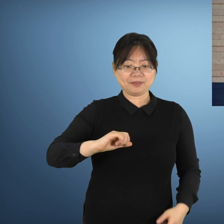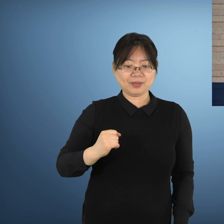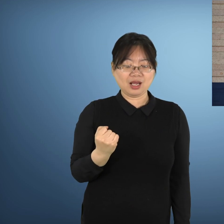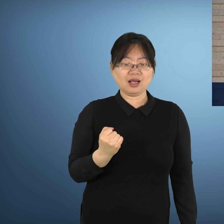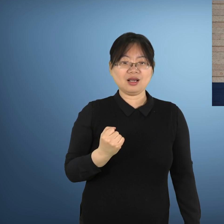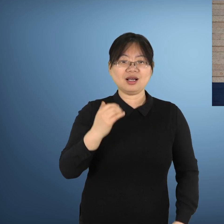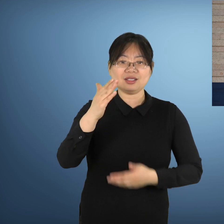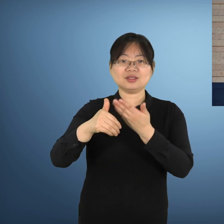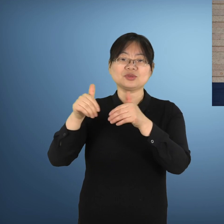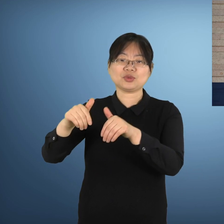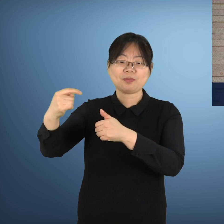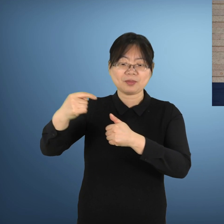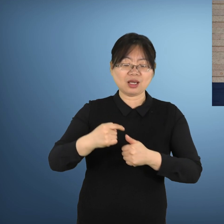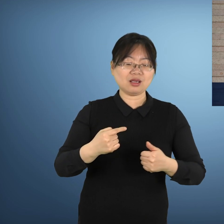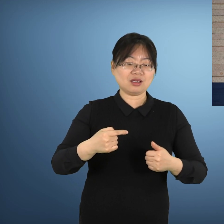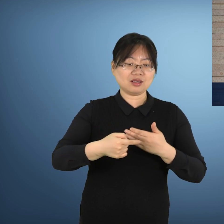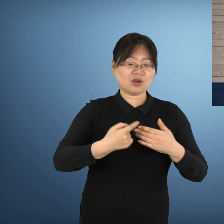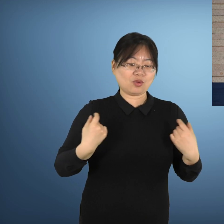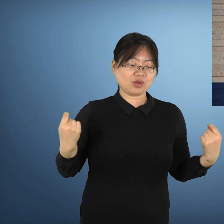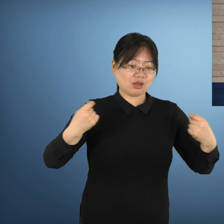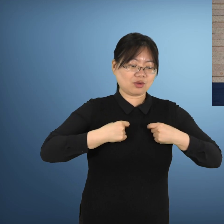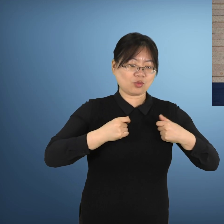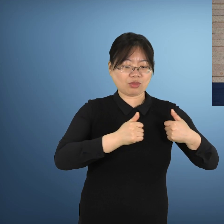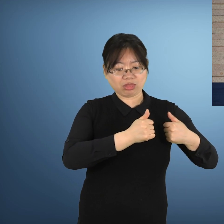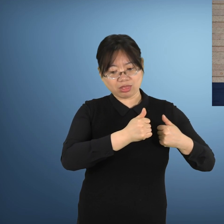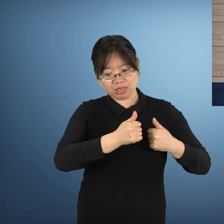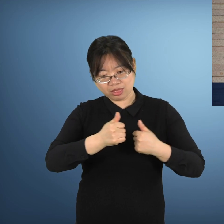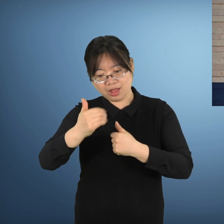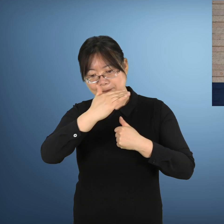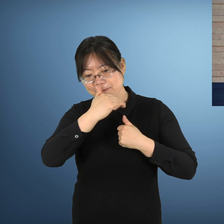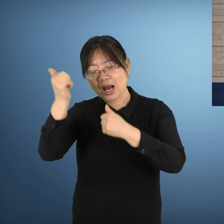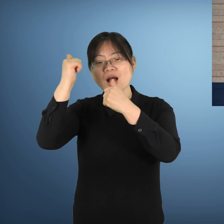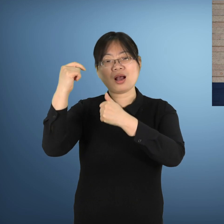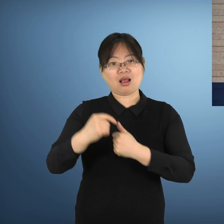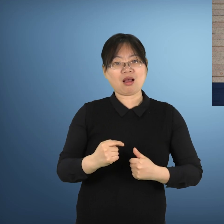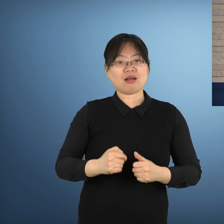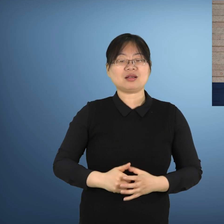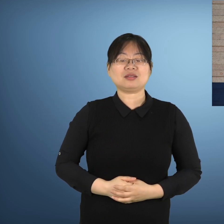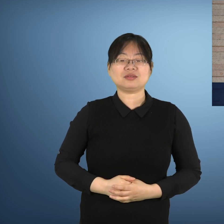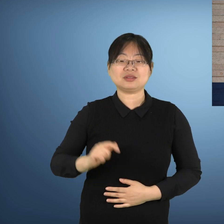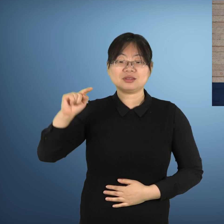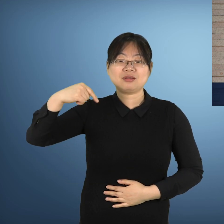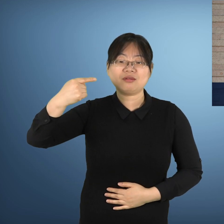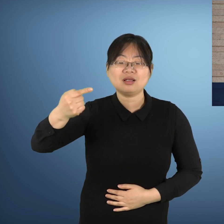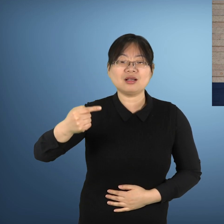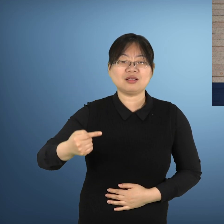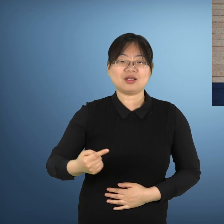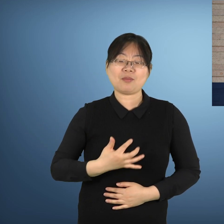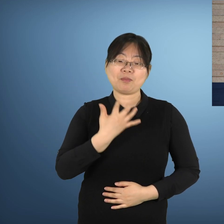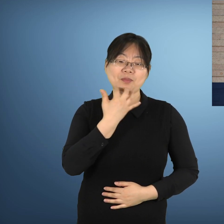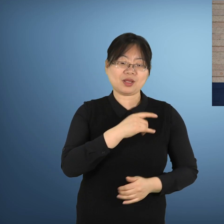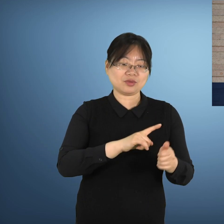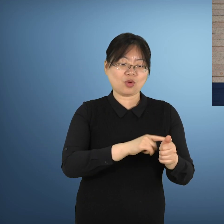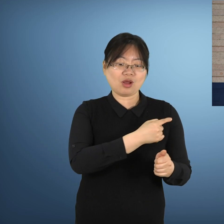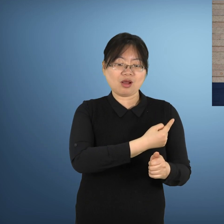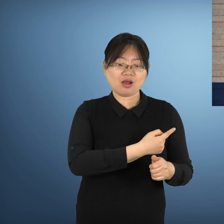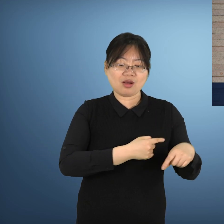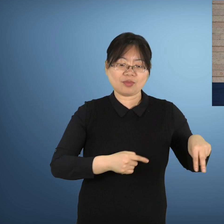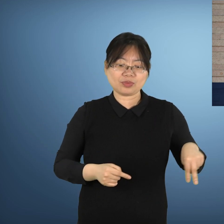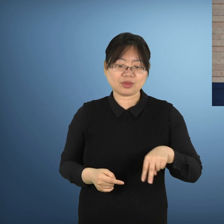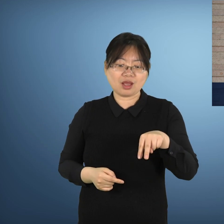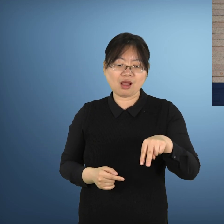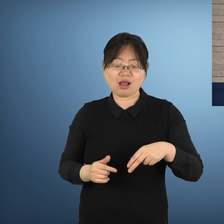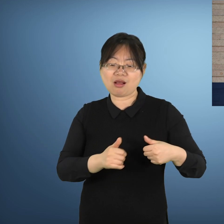천사가 또 이르되 겉옷을 입고 따라오라 한대. 다음 절 시작. 베드로가 나와서